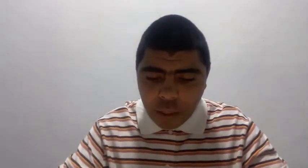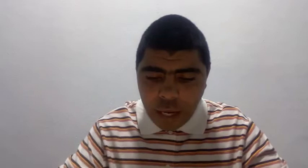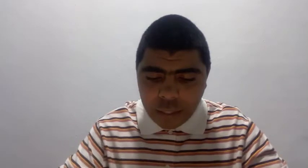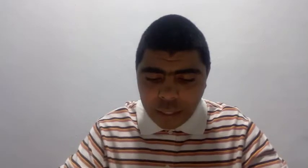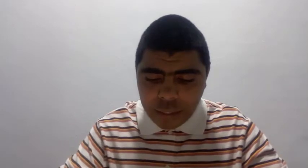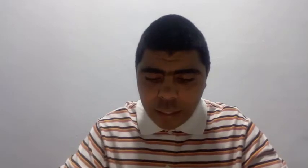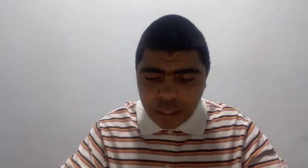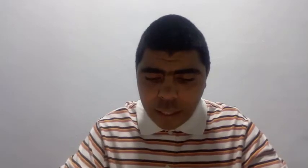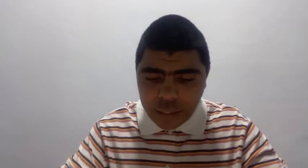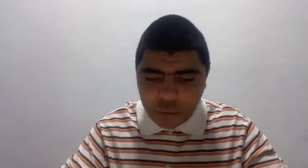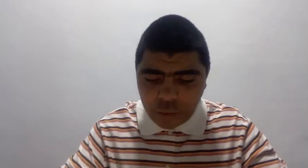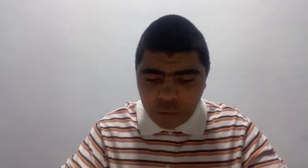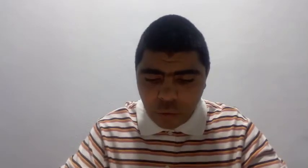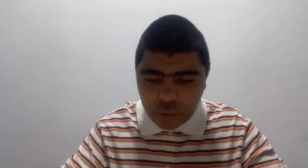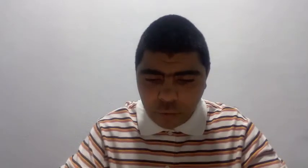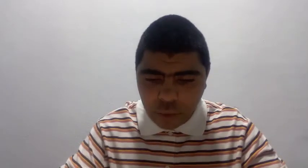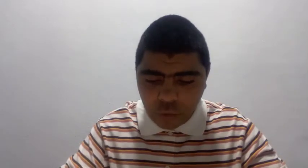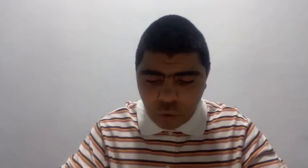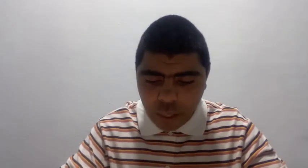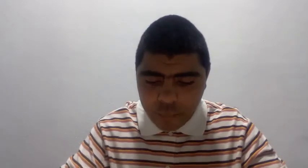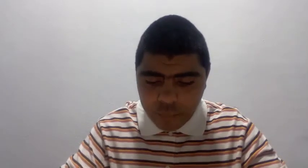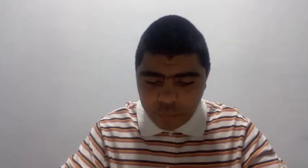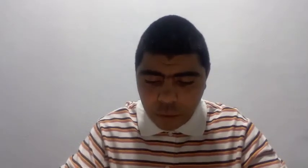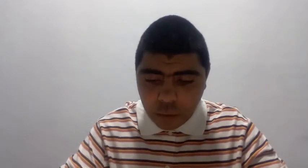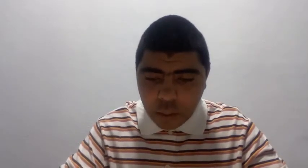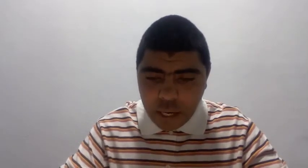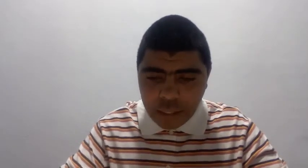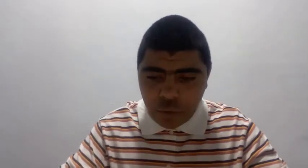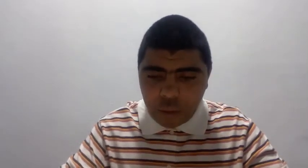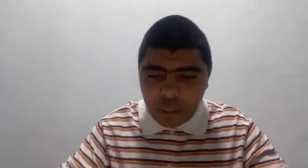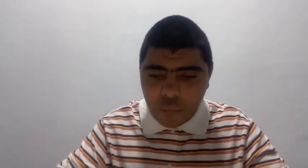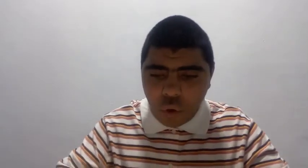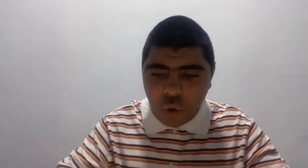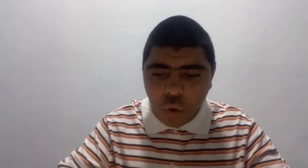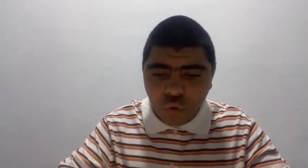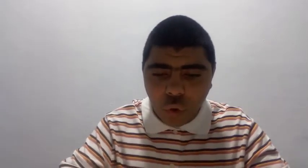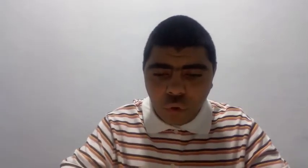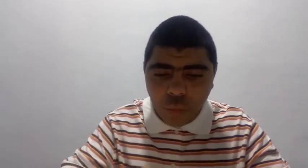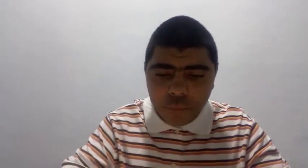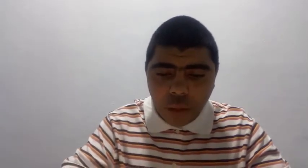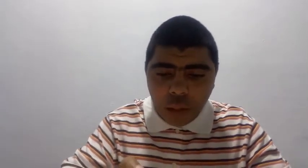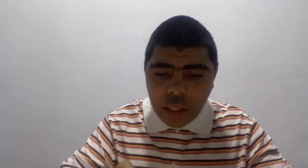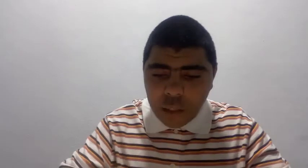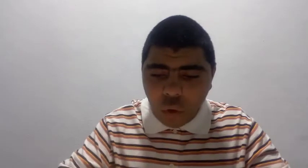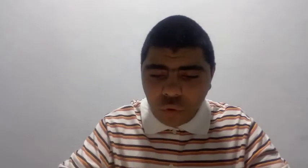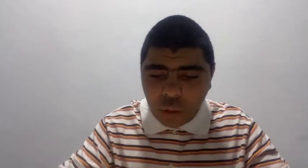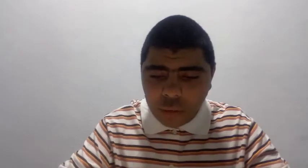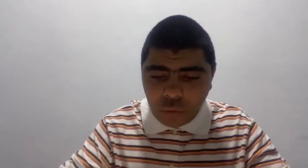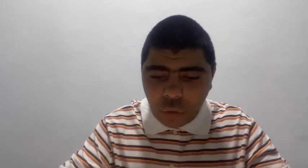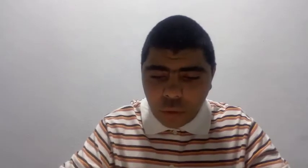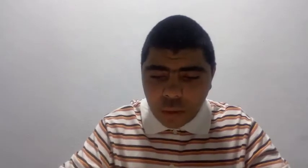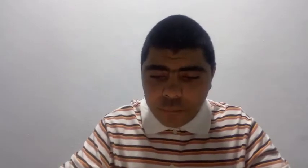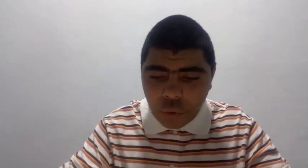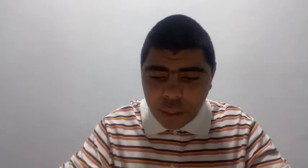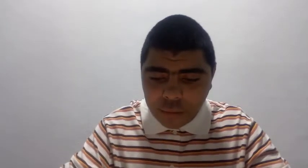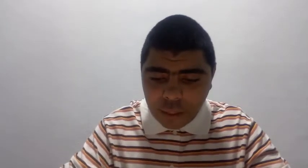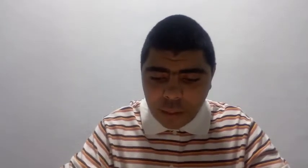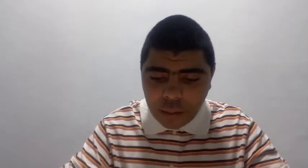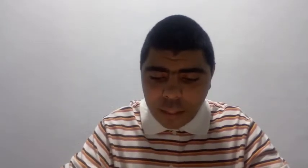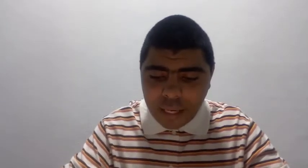al Rey de Reyes, Señor de Señores. Amén. Aleluya, estamos gozosos y contentos por este